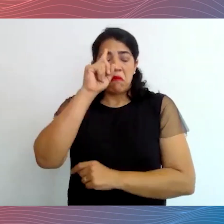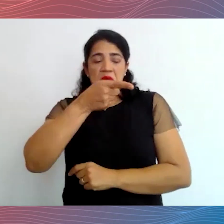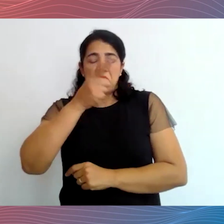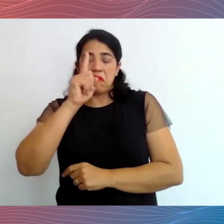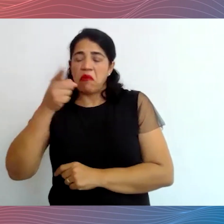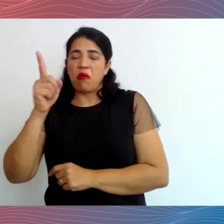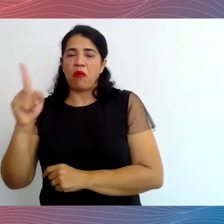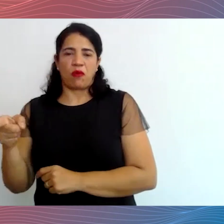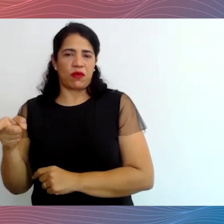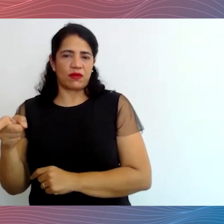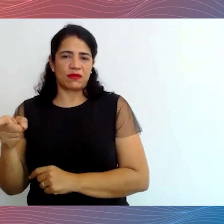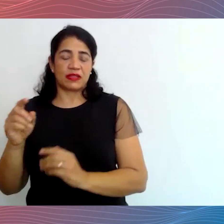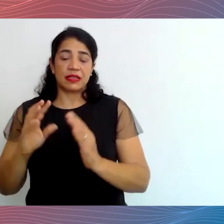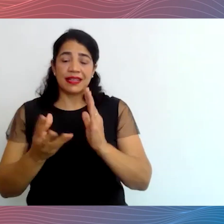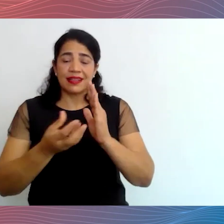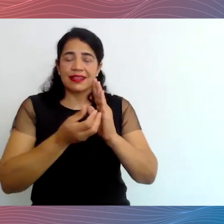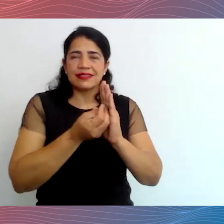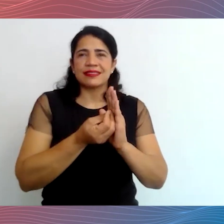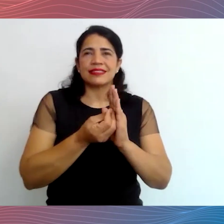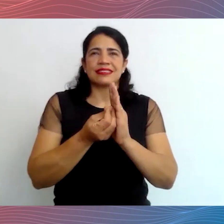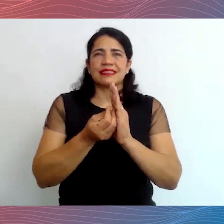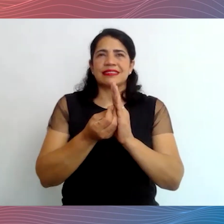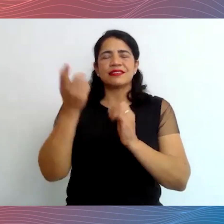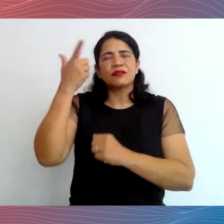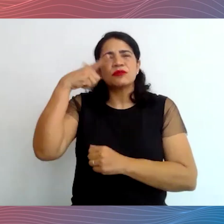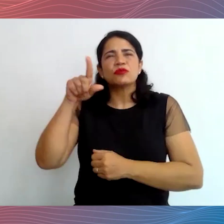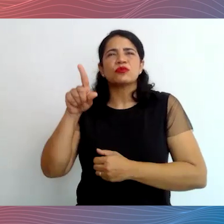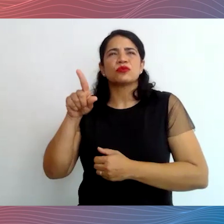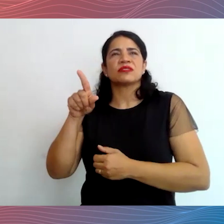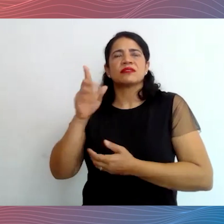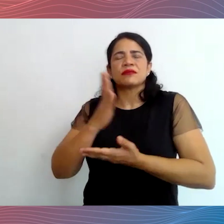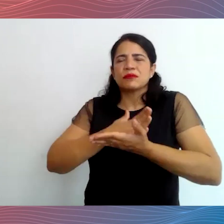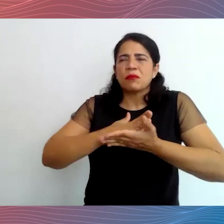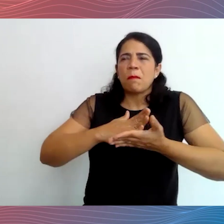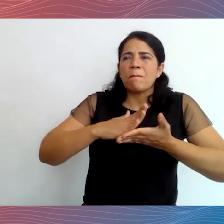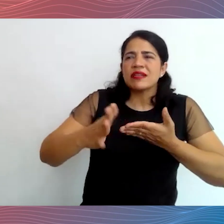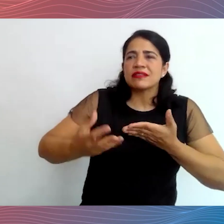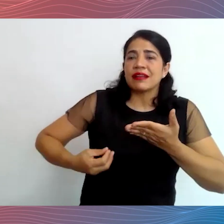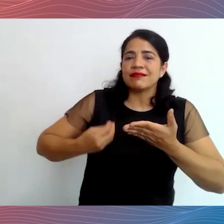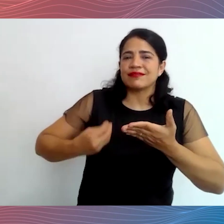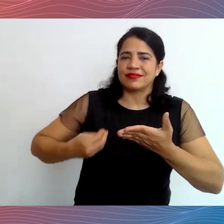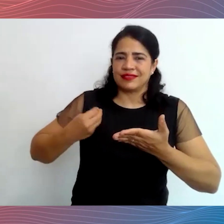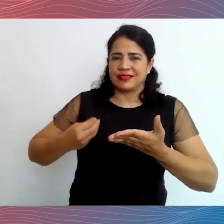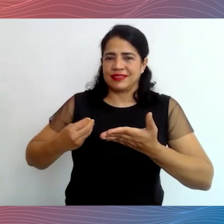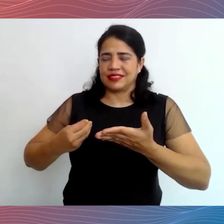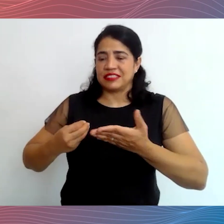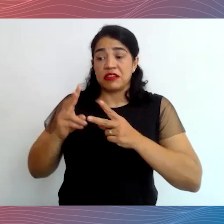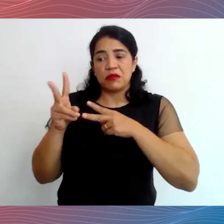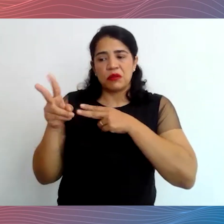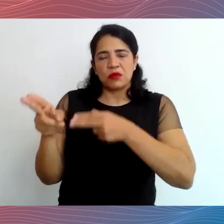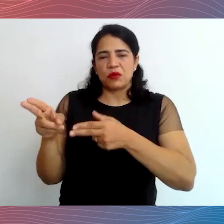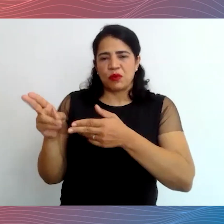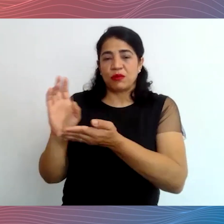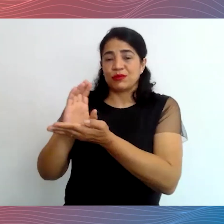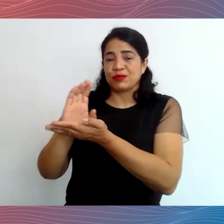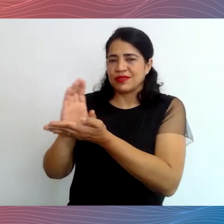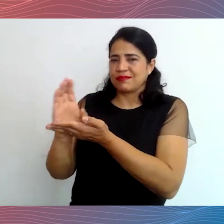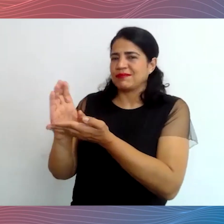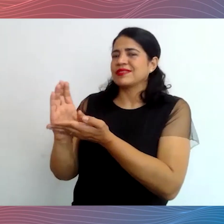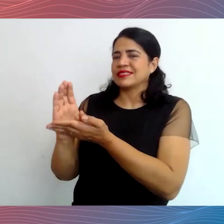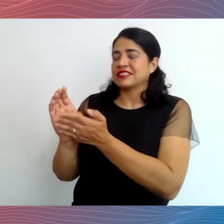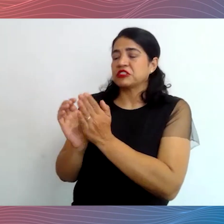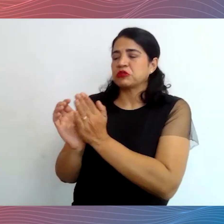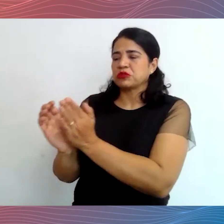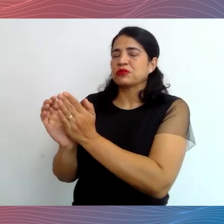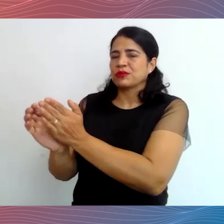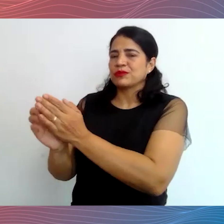pudessem entrar nesse tipo de vida que os seapistas e colportores vivem. Porque eles vivem